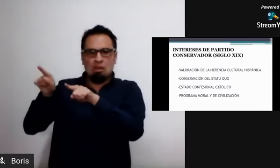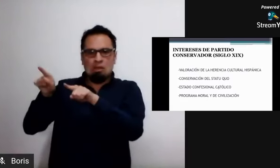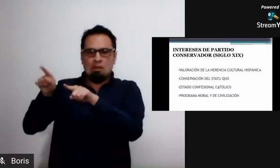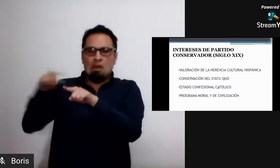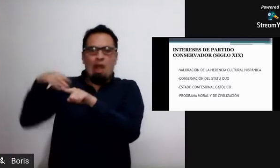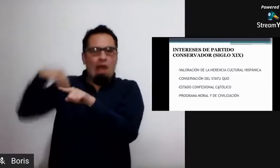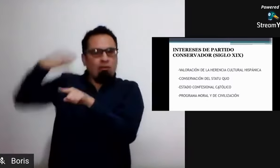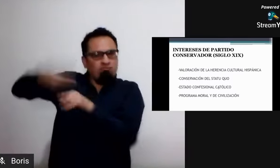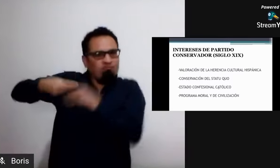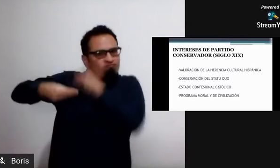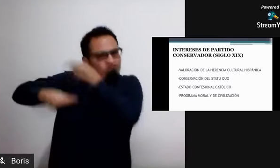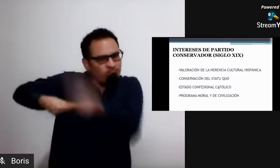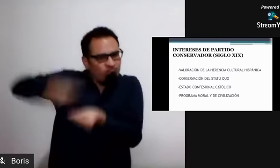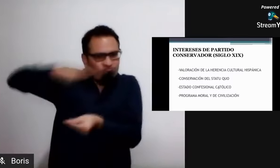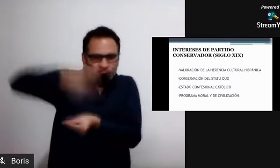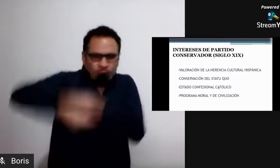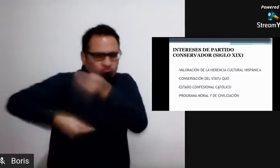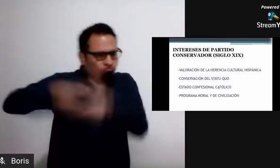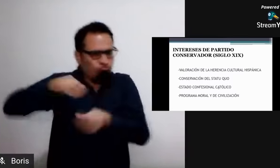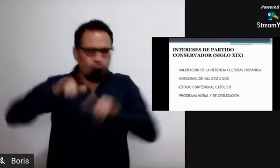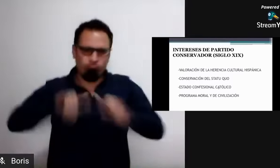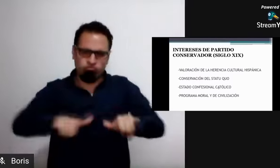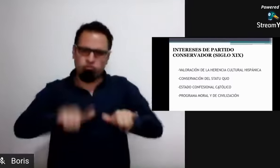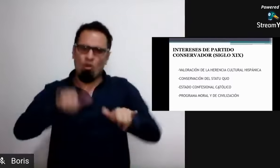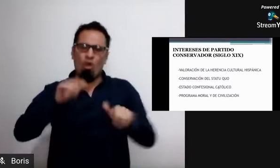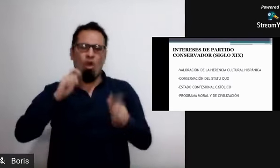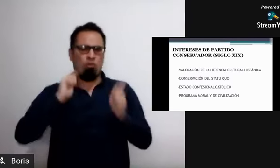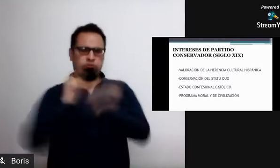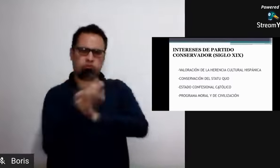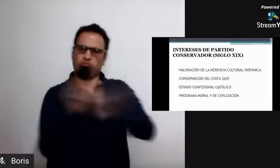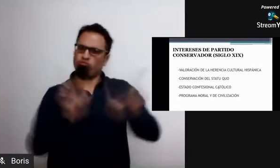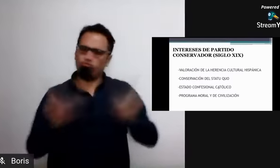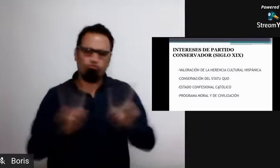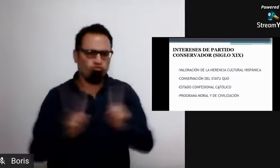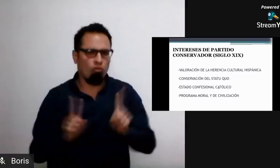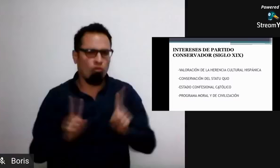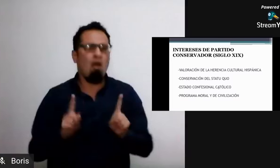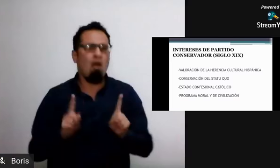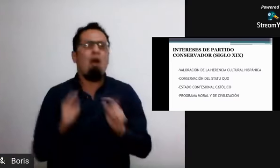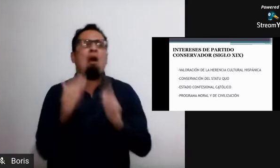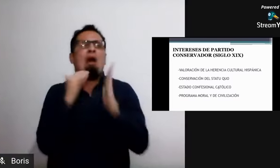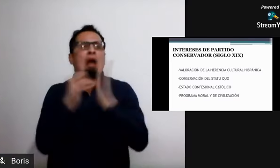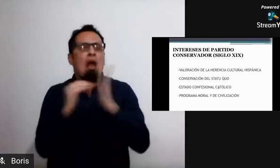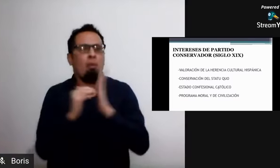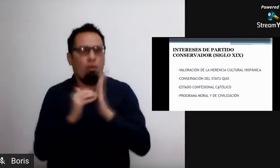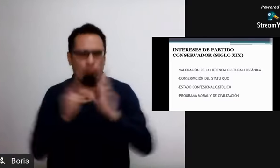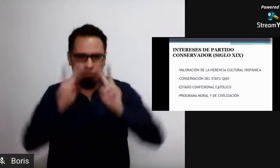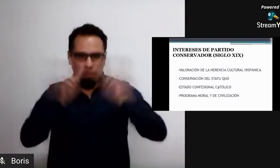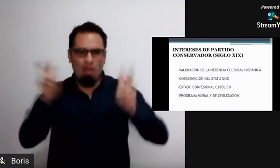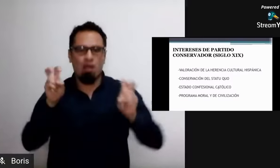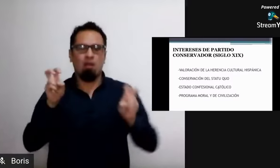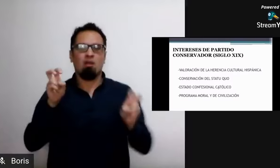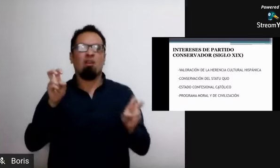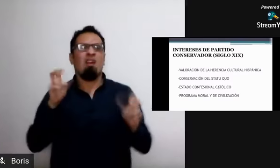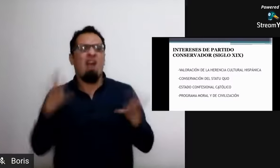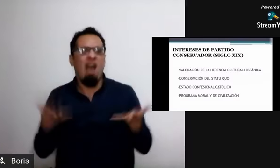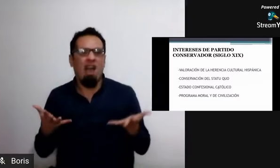como independientes de la corona española, sí se valoraban mucho la herencia cultural hispánica. Por ejemplo,